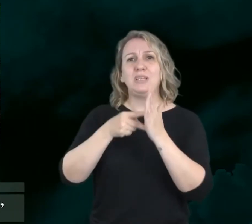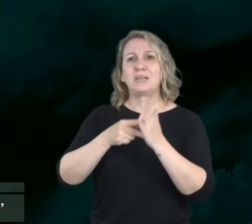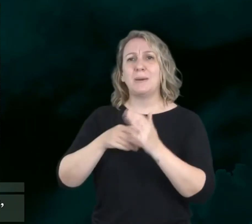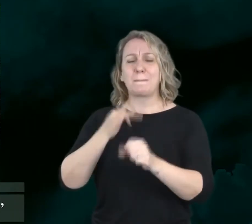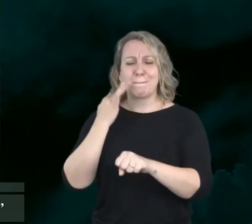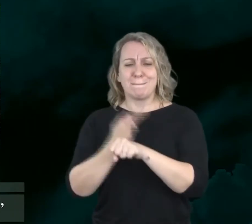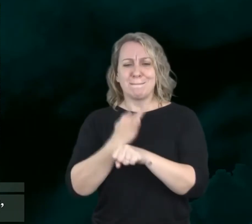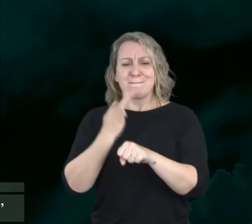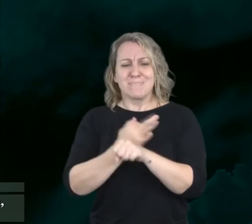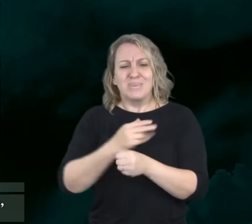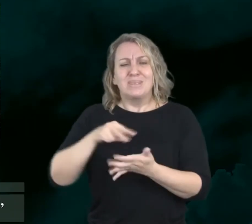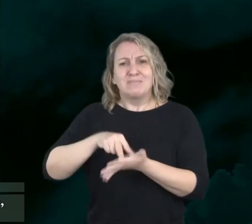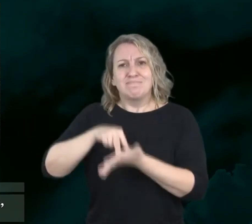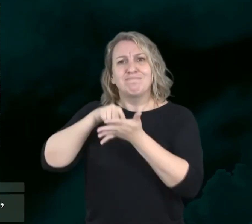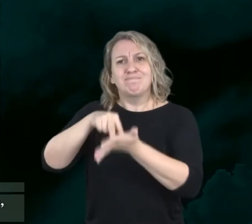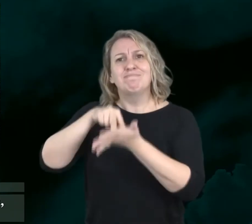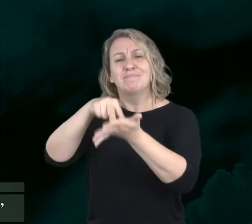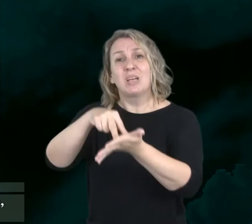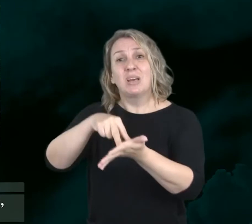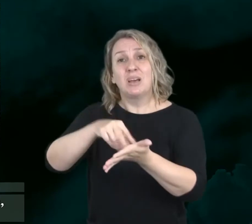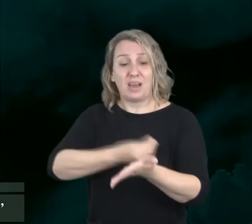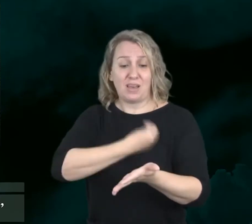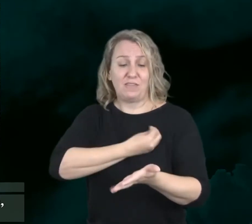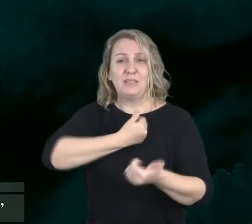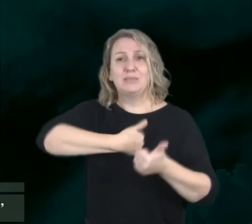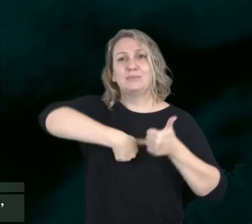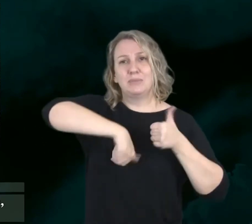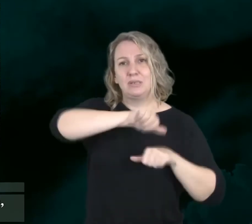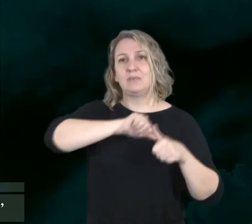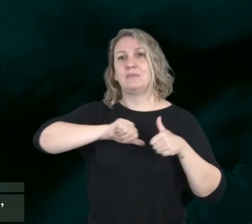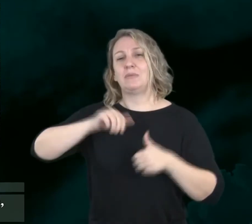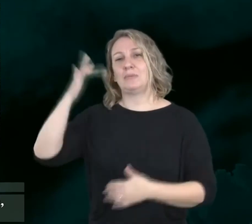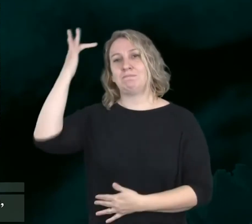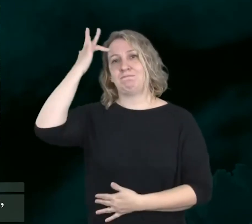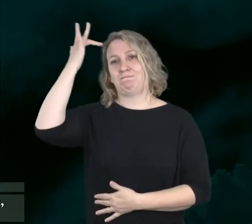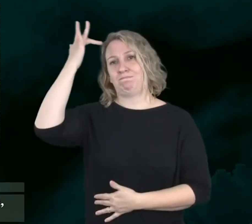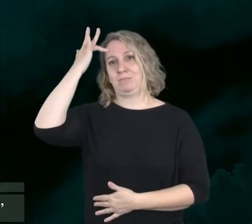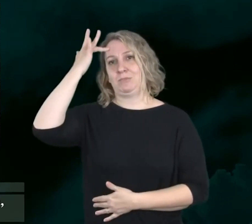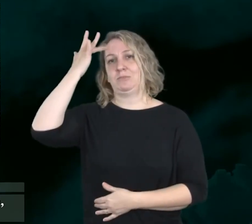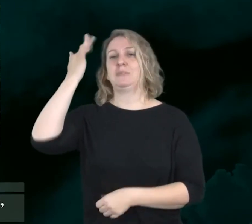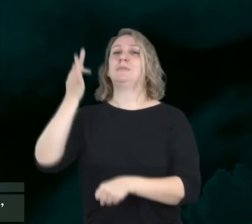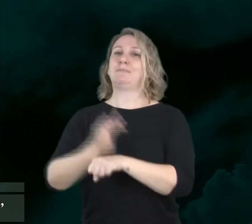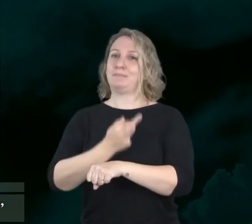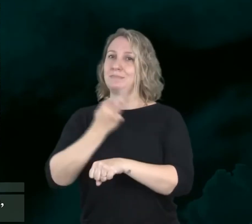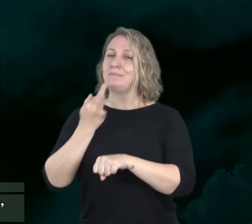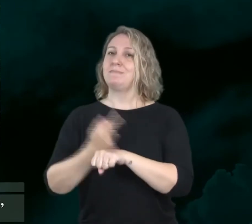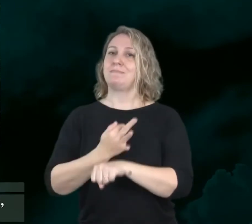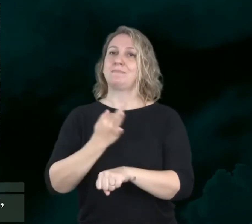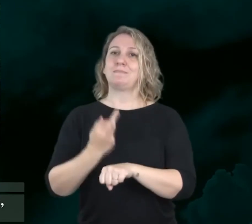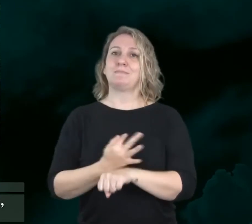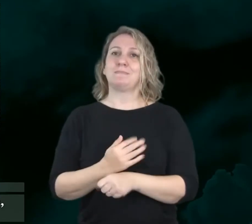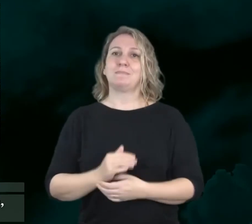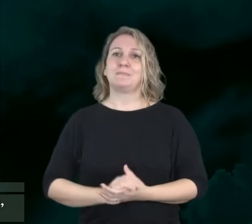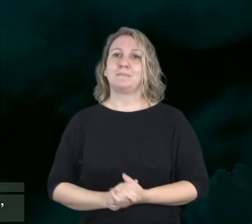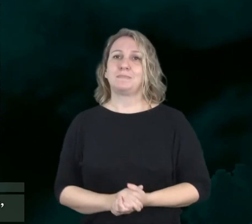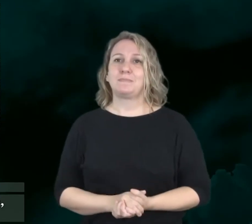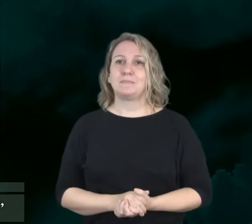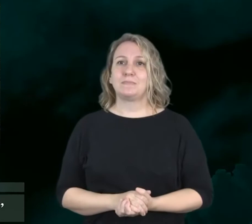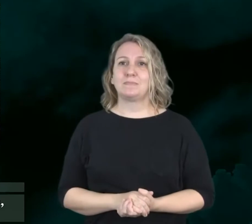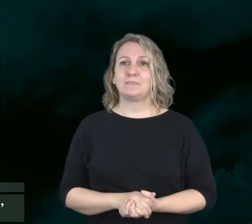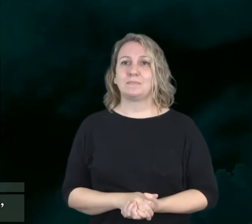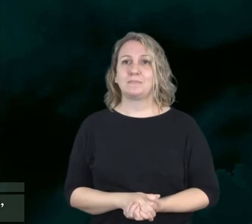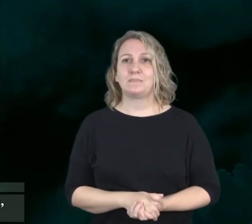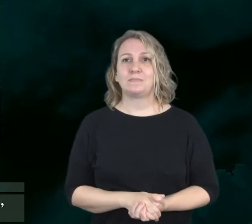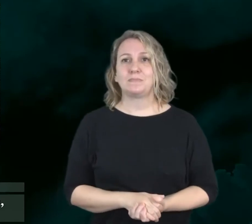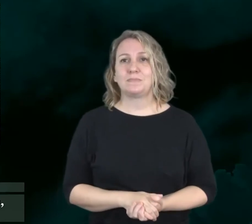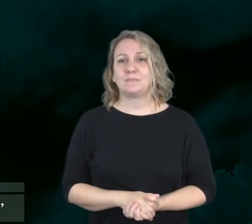palavra experiência, em grego, é dokime. Pode ser traduzida também para aprovação.